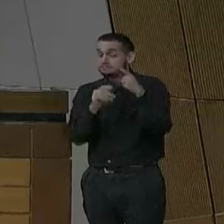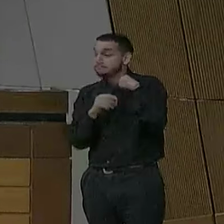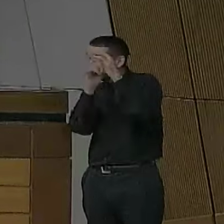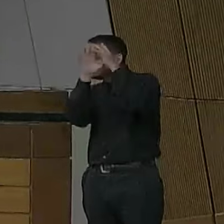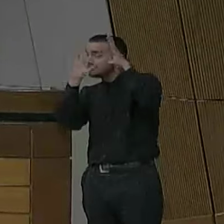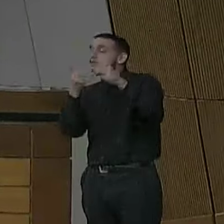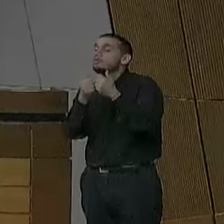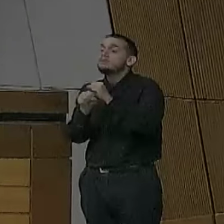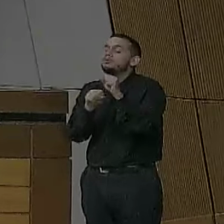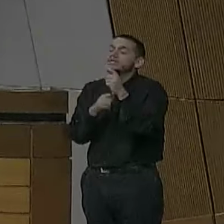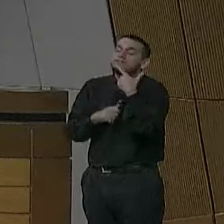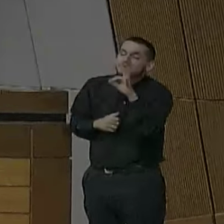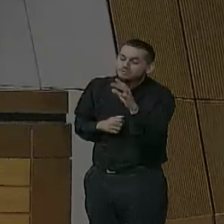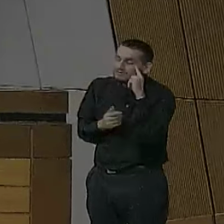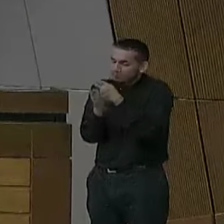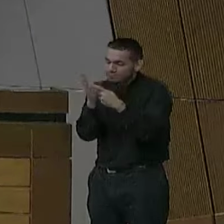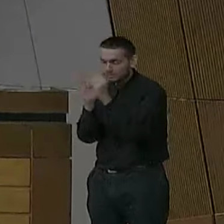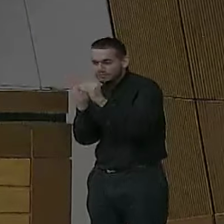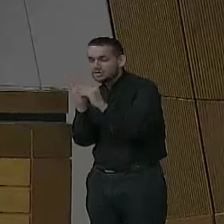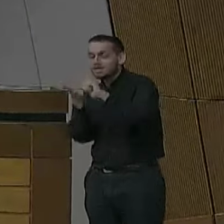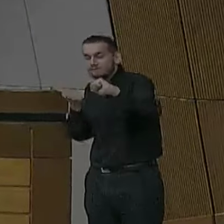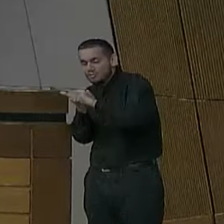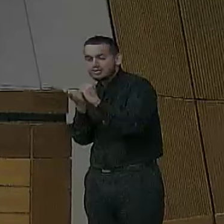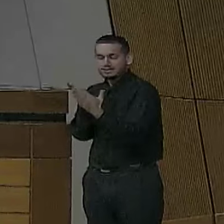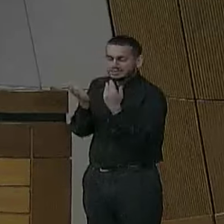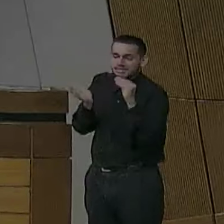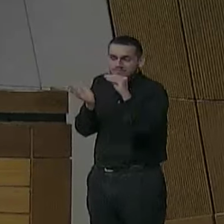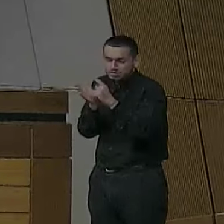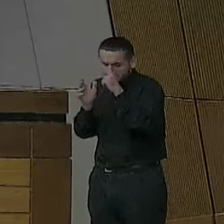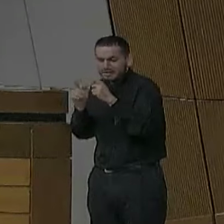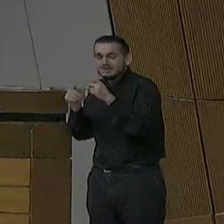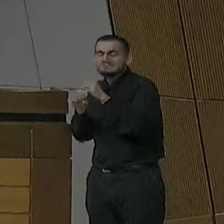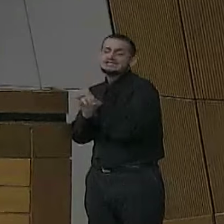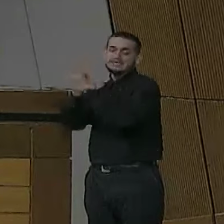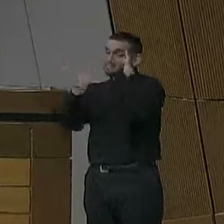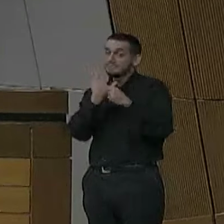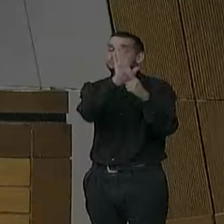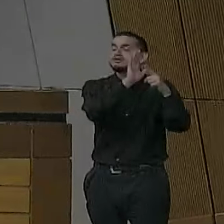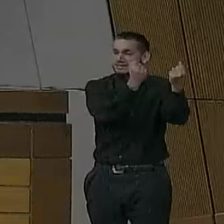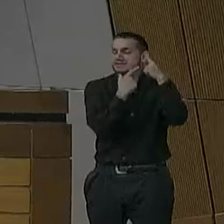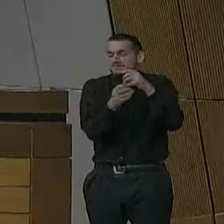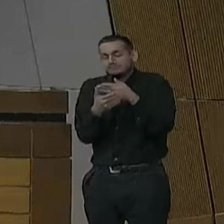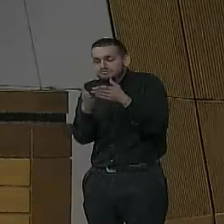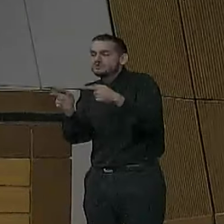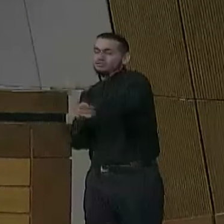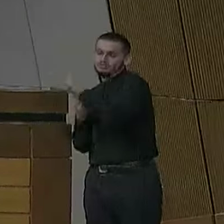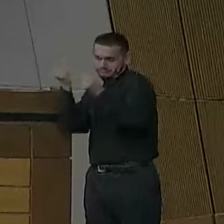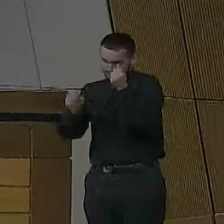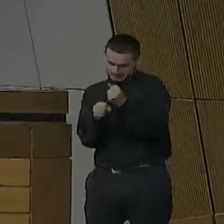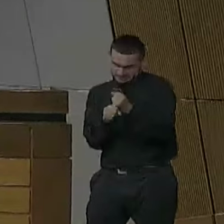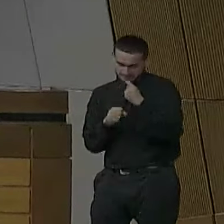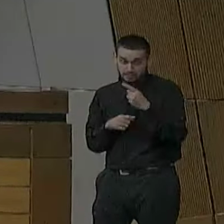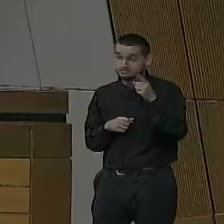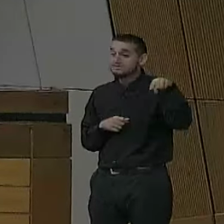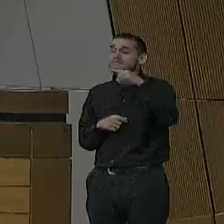en esta propuesta. Creo que recorrer o empezar a avanzar al sector privado es también